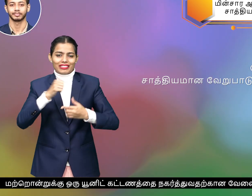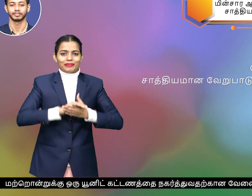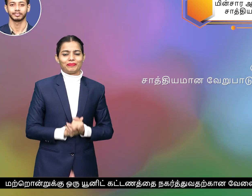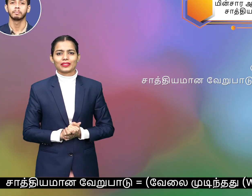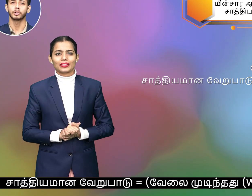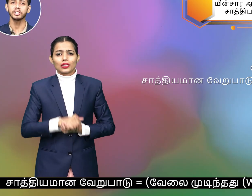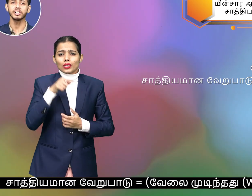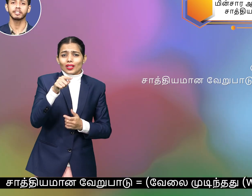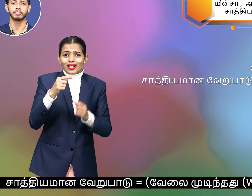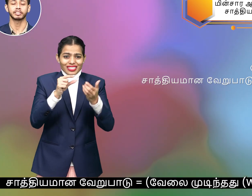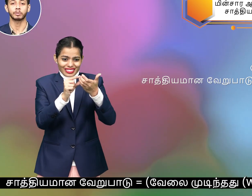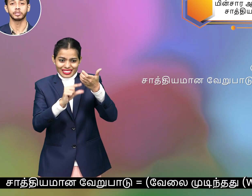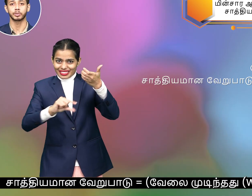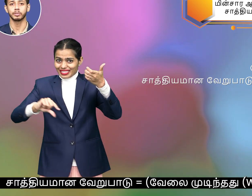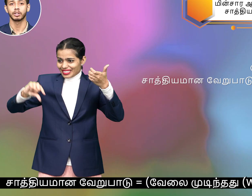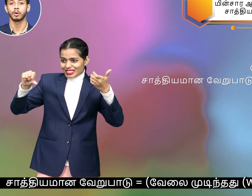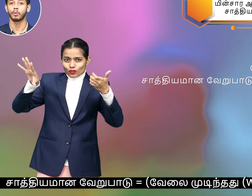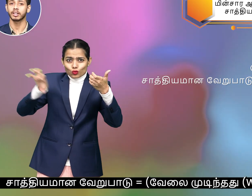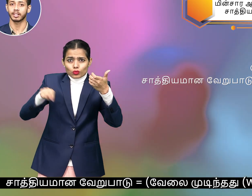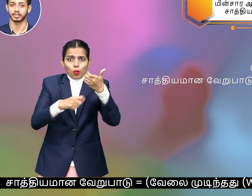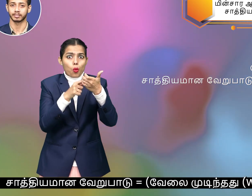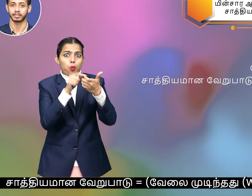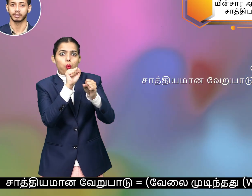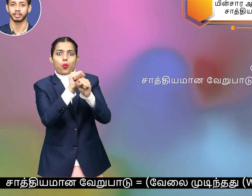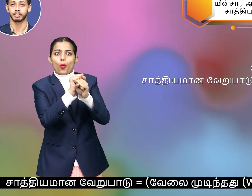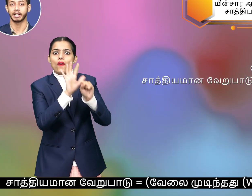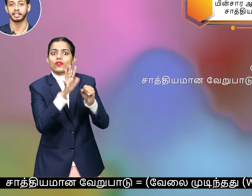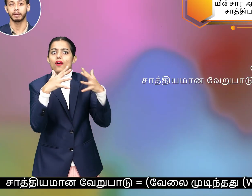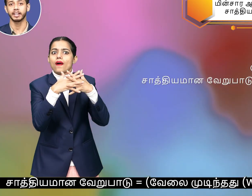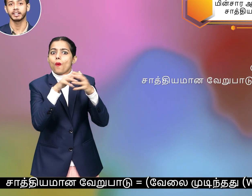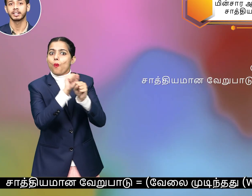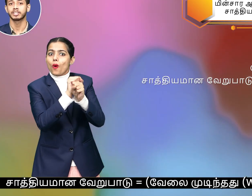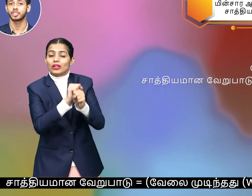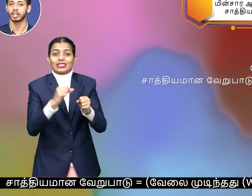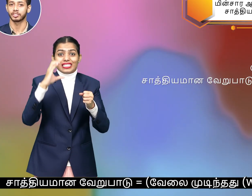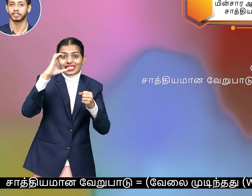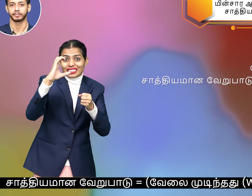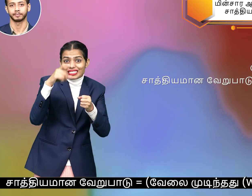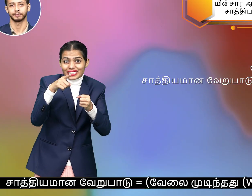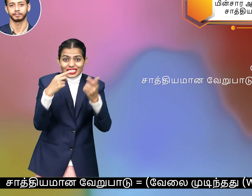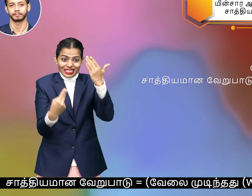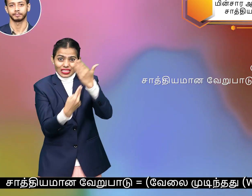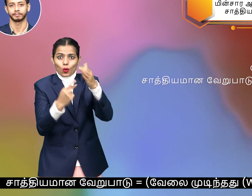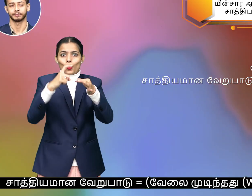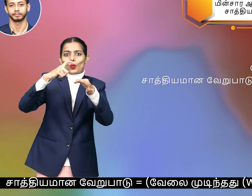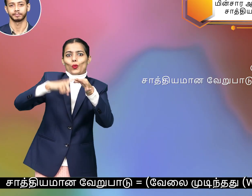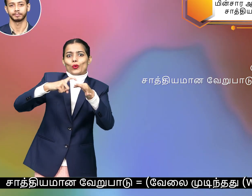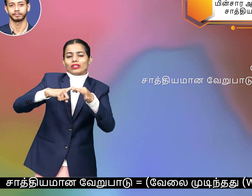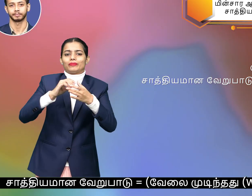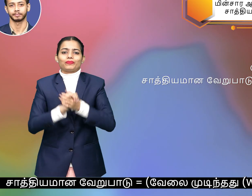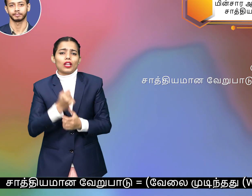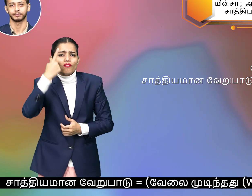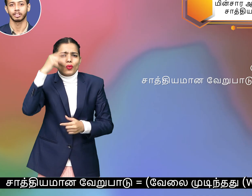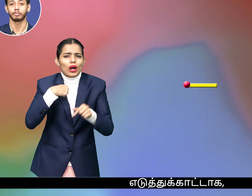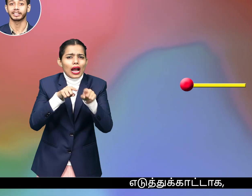மின்னழுத்த வேறுபாடு ஈடு வேலை முடிந்தது, அதாவது W பை மின்னேற்றம்,